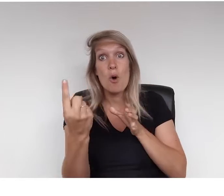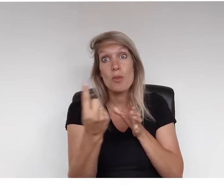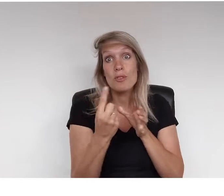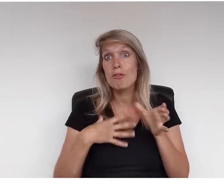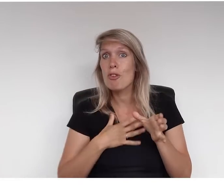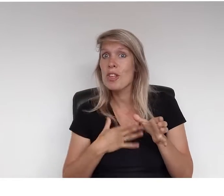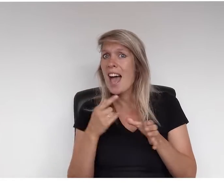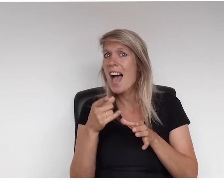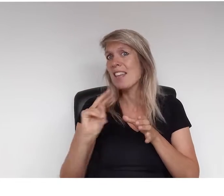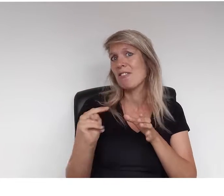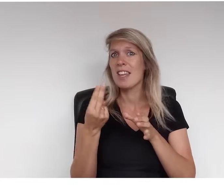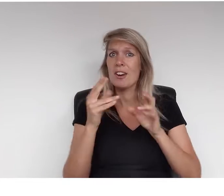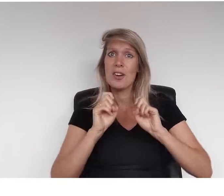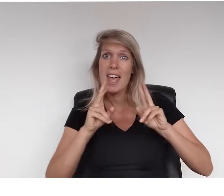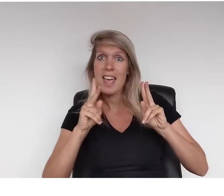weer oké.